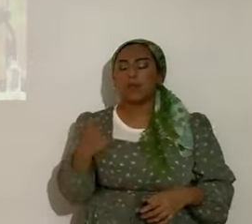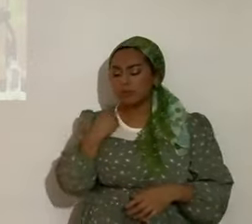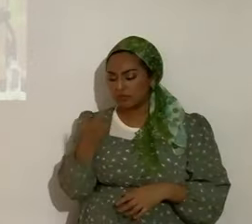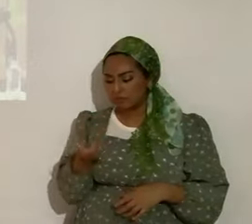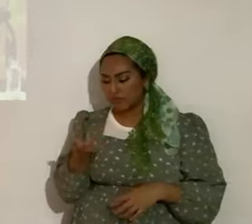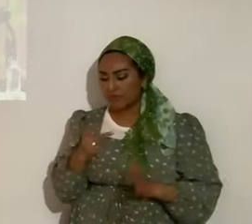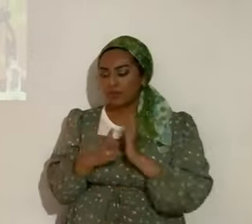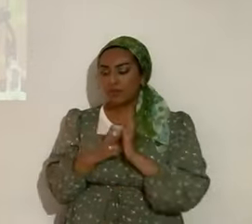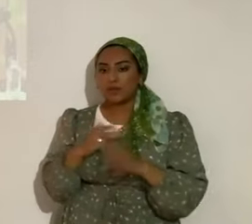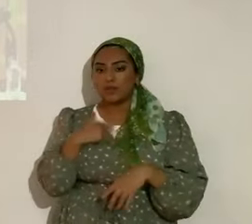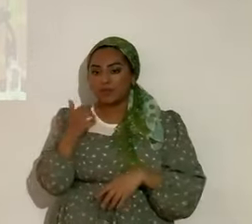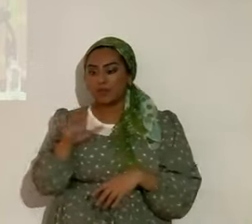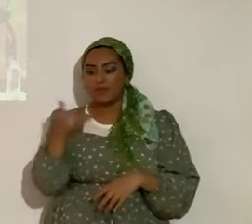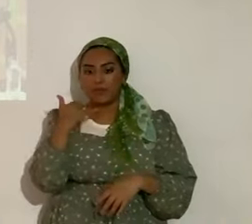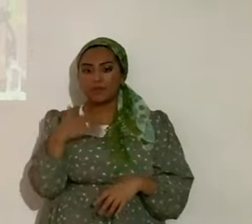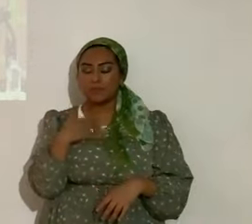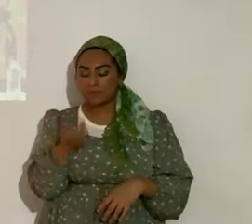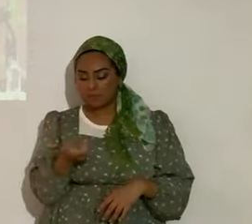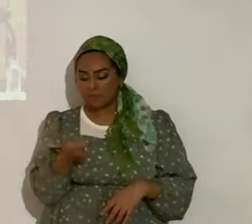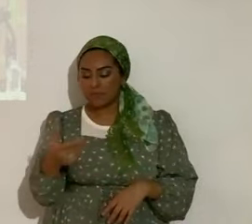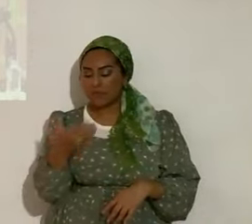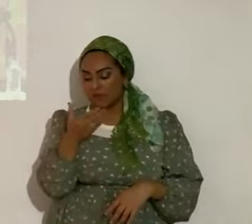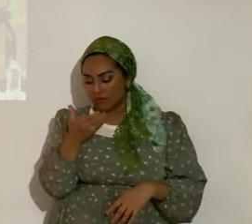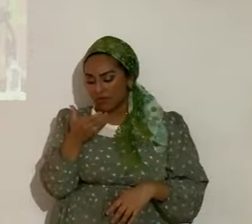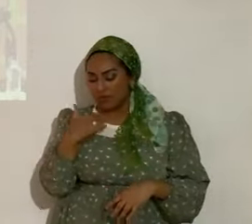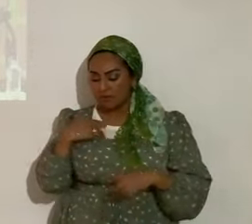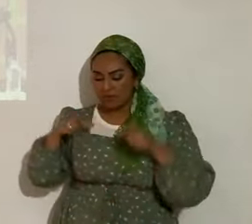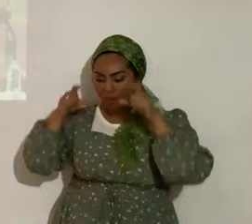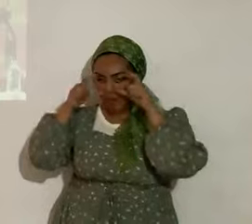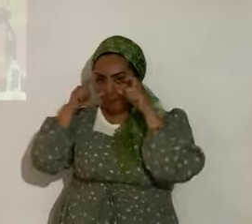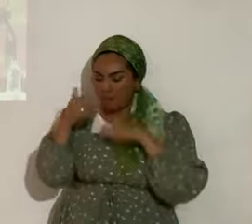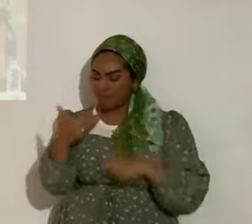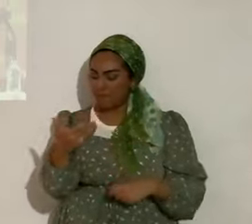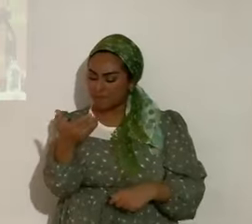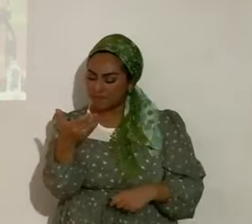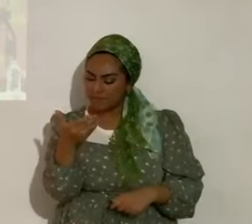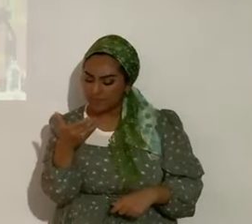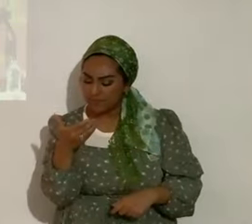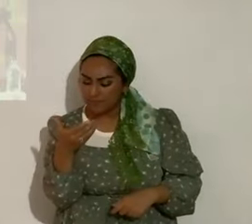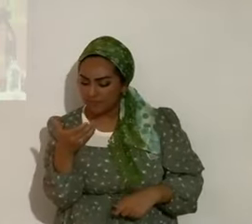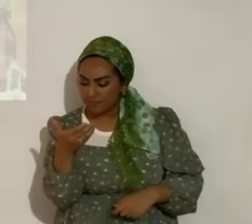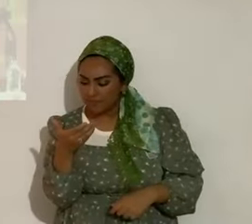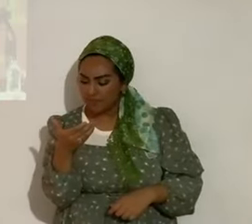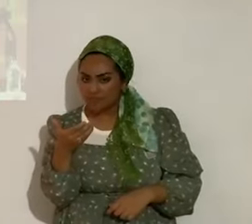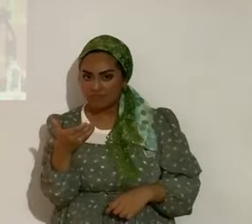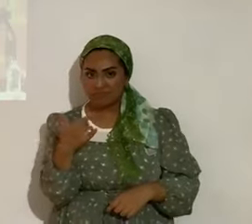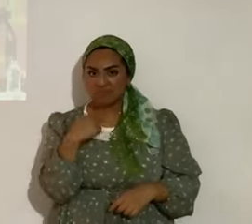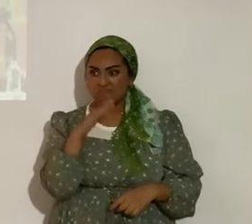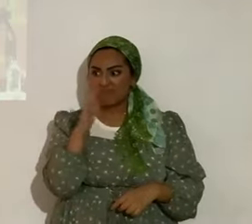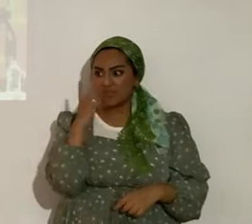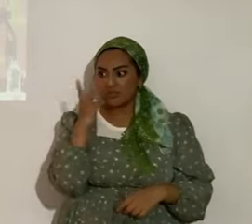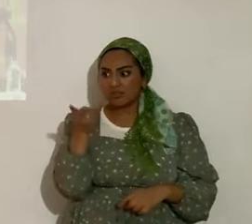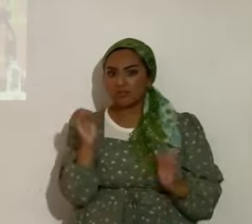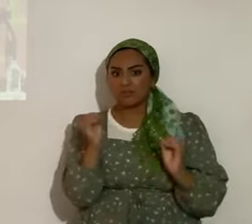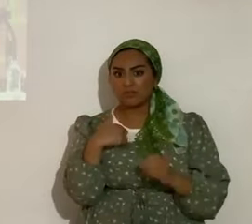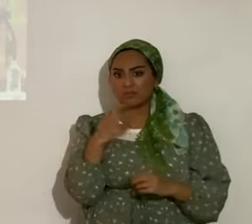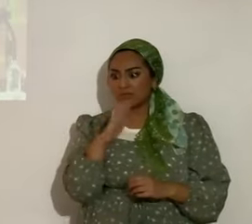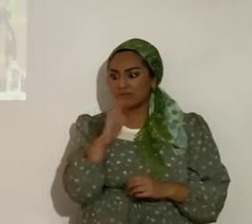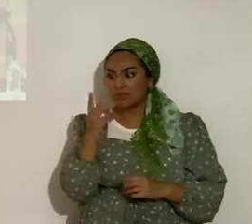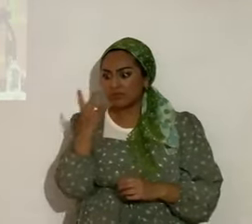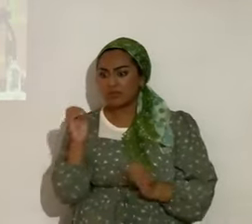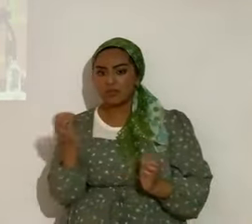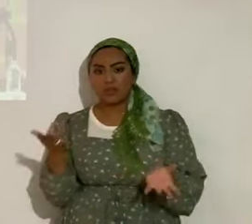video, pues, en su celular, me lo acercaron bien, yo me puse unos lentes para ver muy bien de cerca. Yo nunca vi ningún duende,